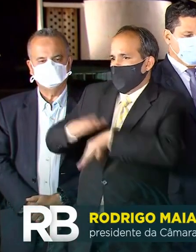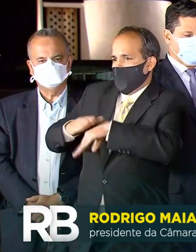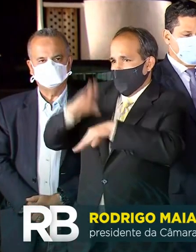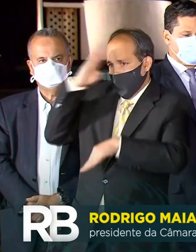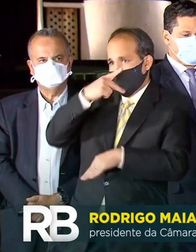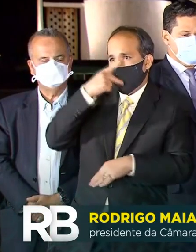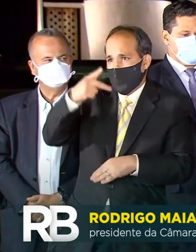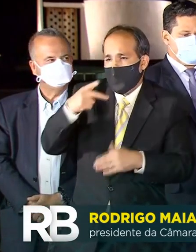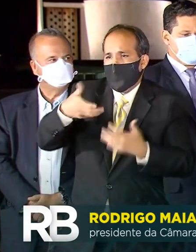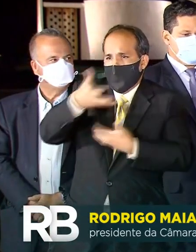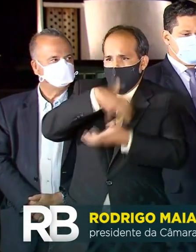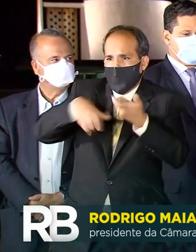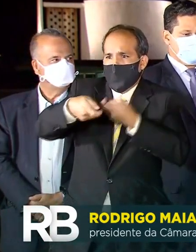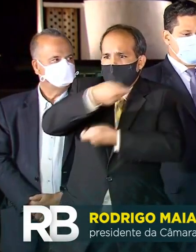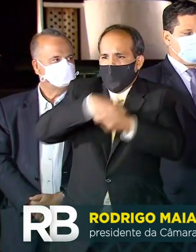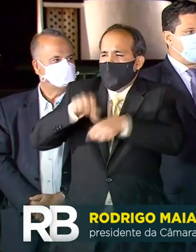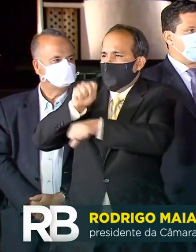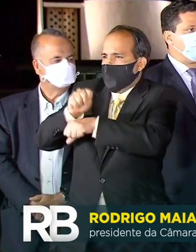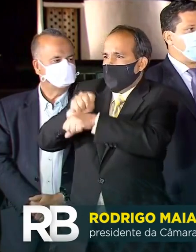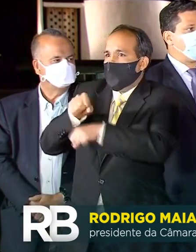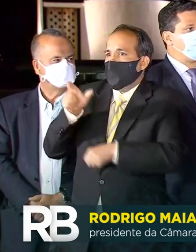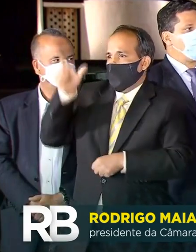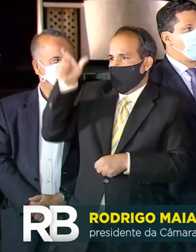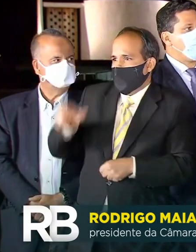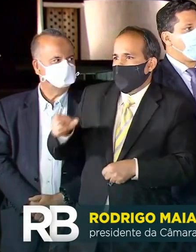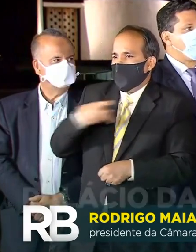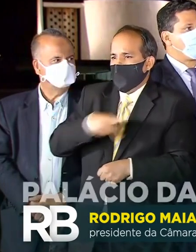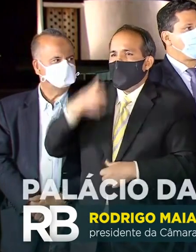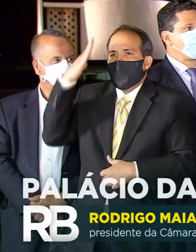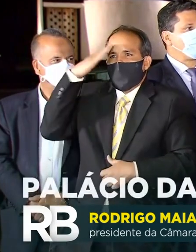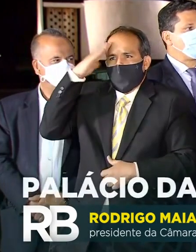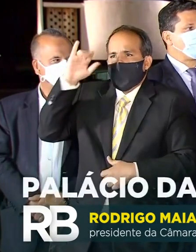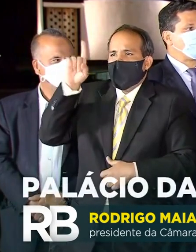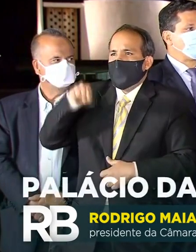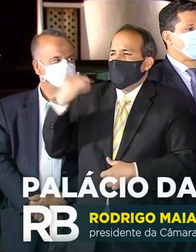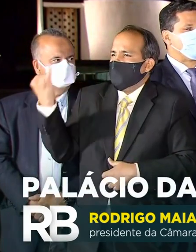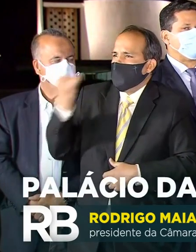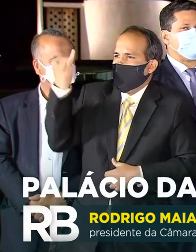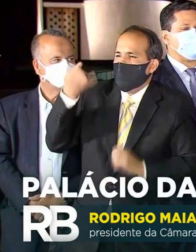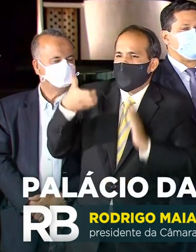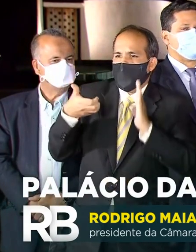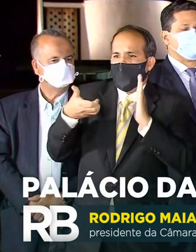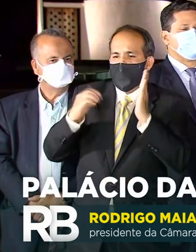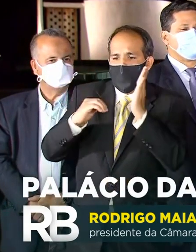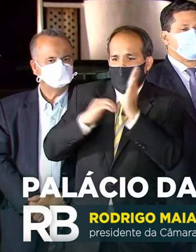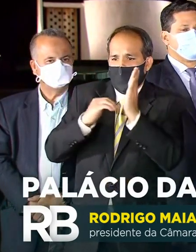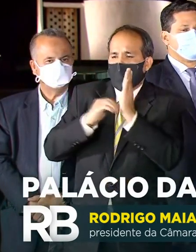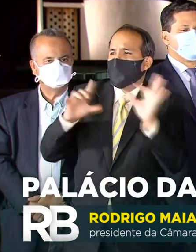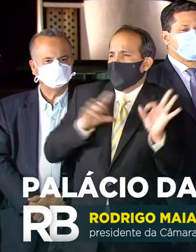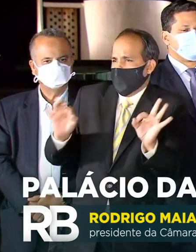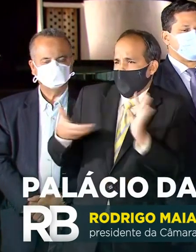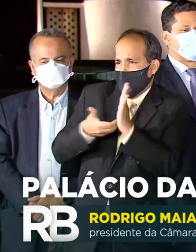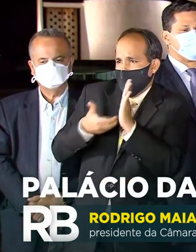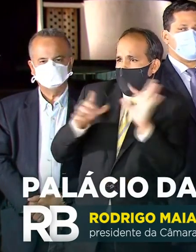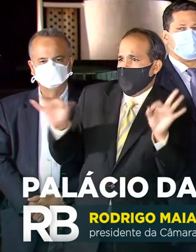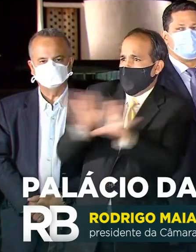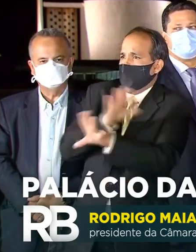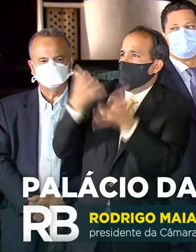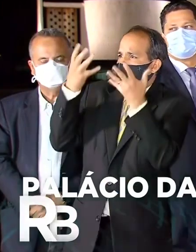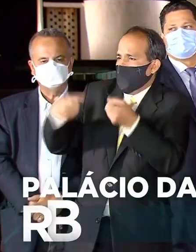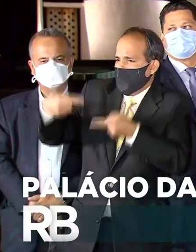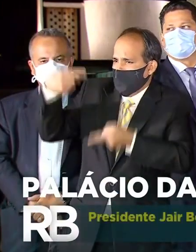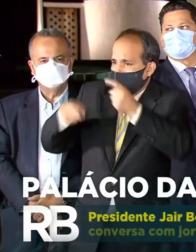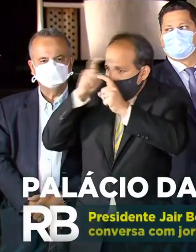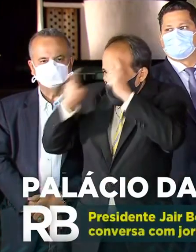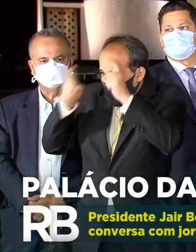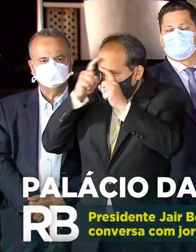administrativa que eu espero que, assim que o presidente entender, é importante, a Câmara dos Deputados está pronta para debater, para discutir, para